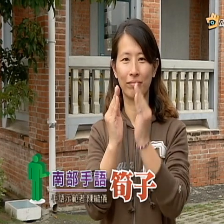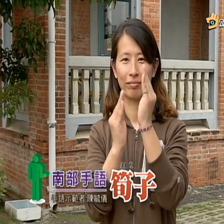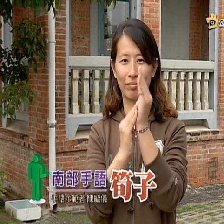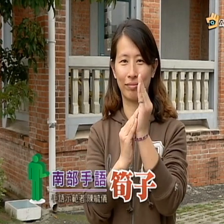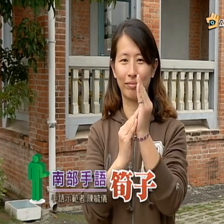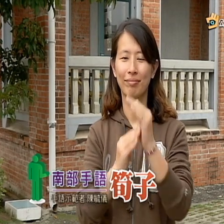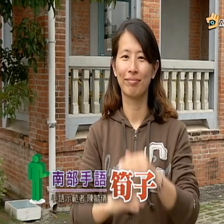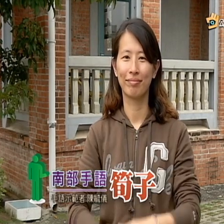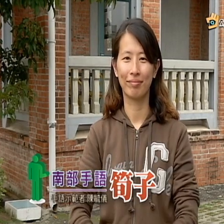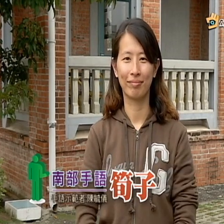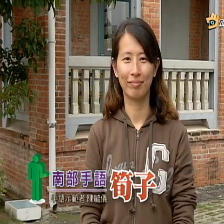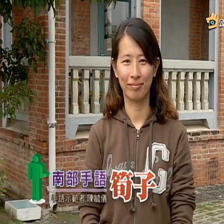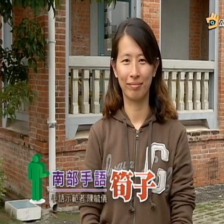笋子。